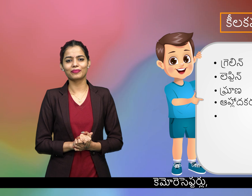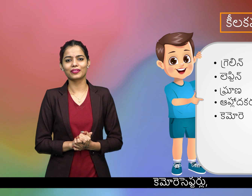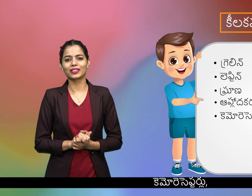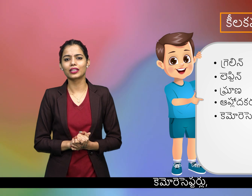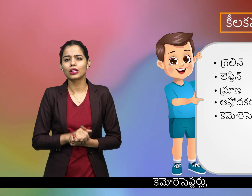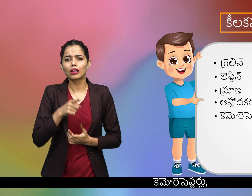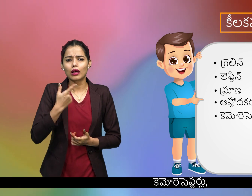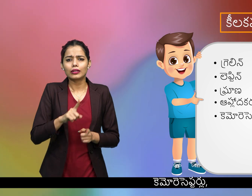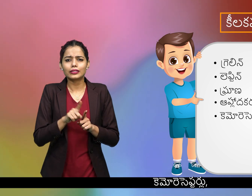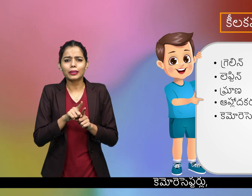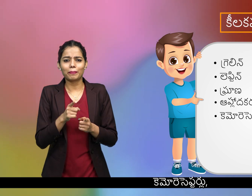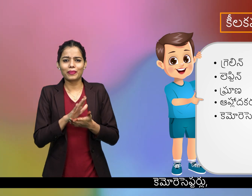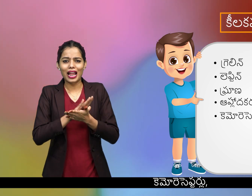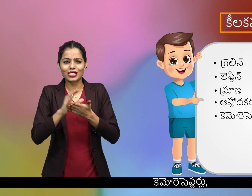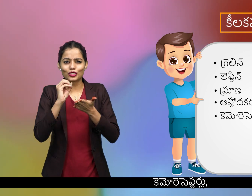కెమోరెసెప్టర్లు,